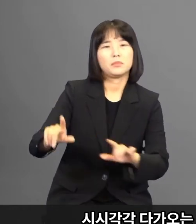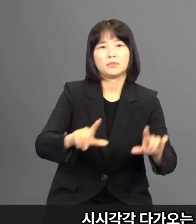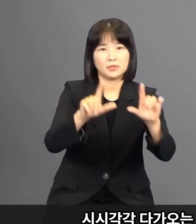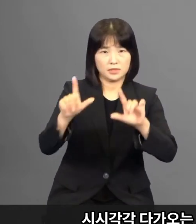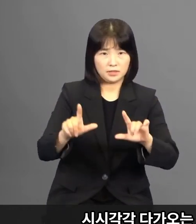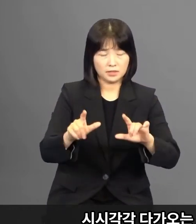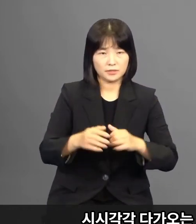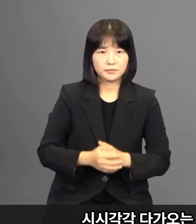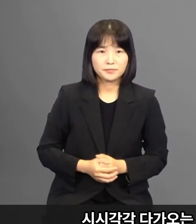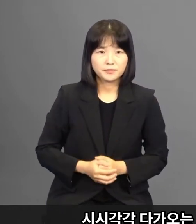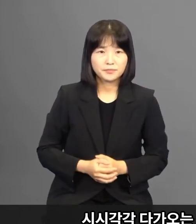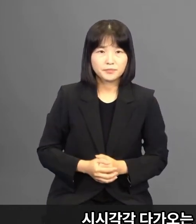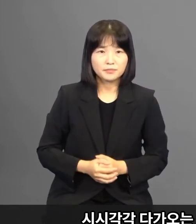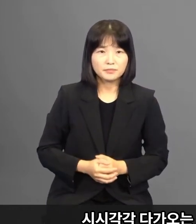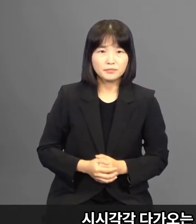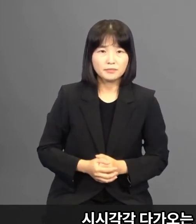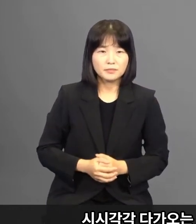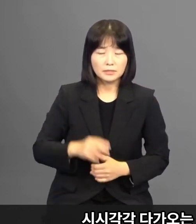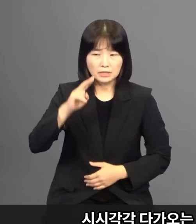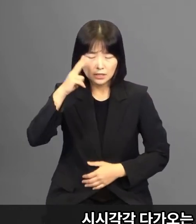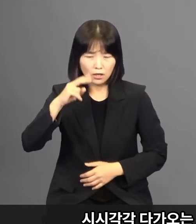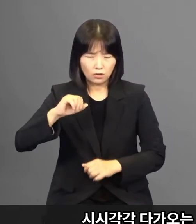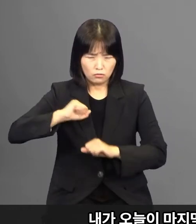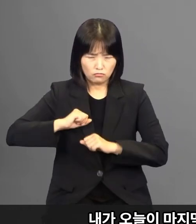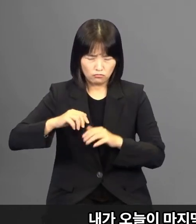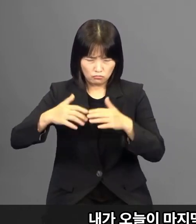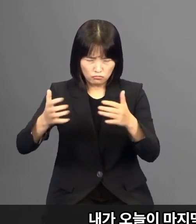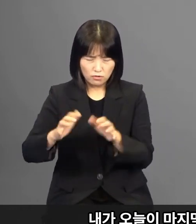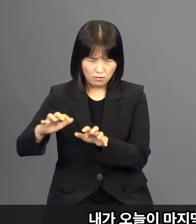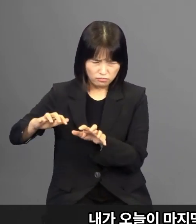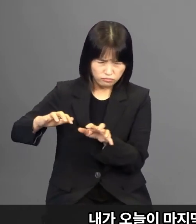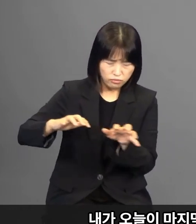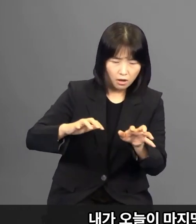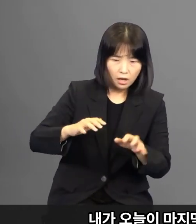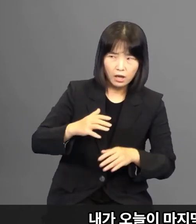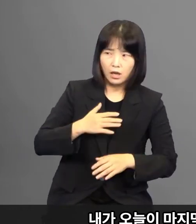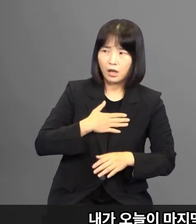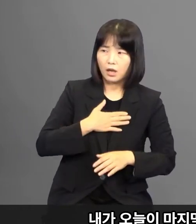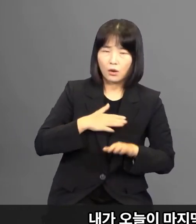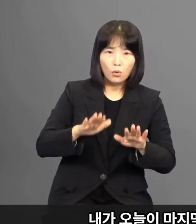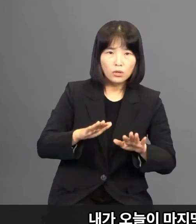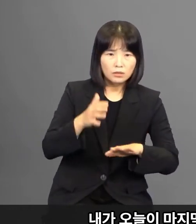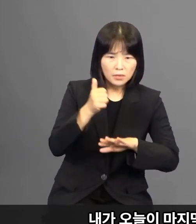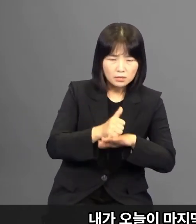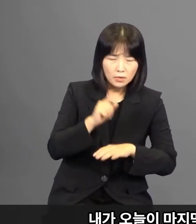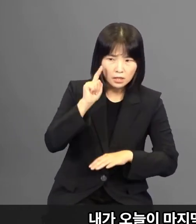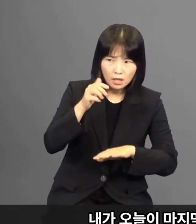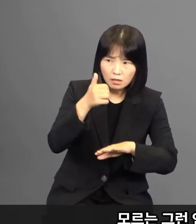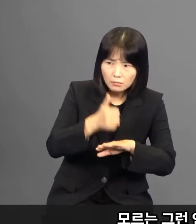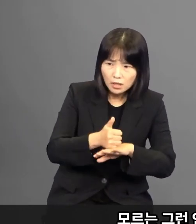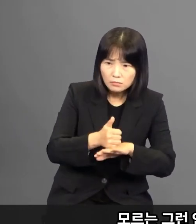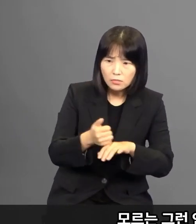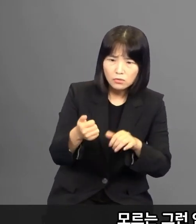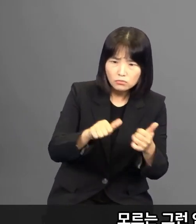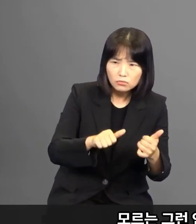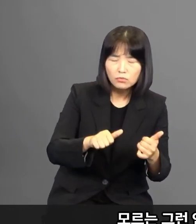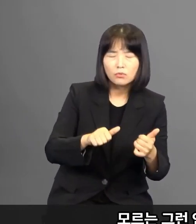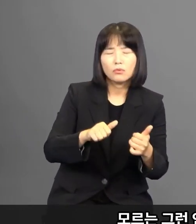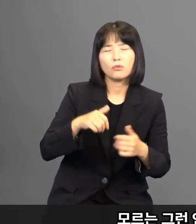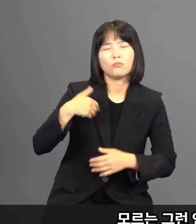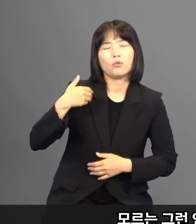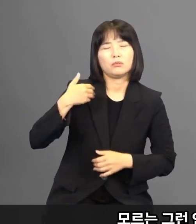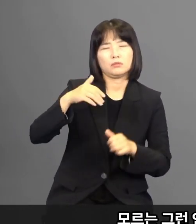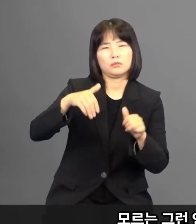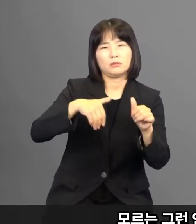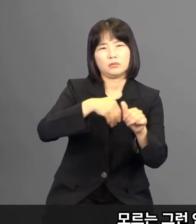시시각각 다가오는 정말 이 사울의 군대로 인하여서 내가 오늘이 마지막이 될지 내일이 마지막이 될지 모르는 그런